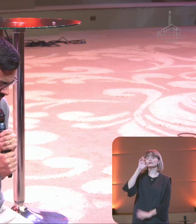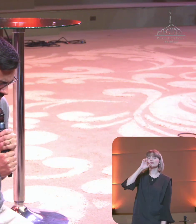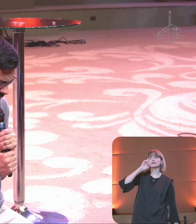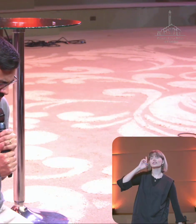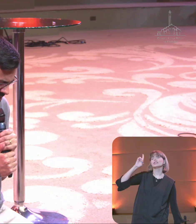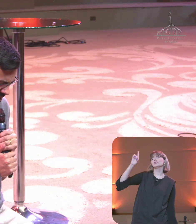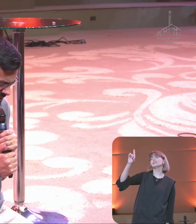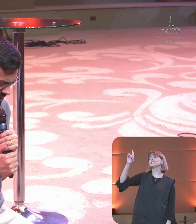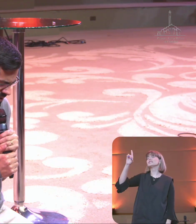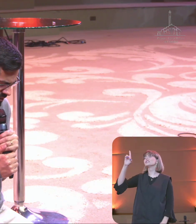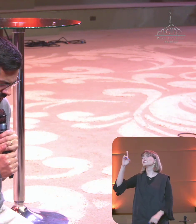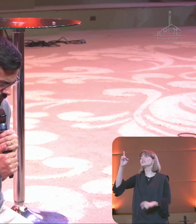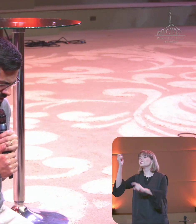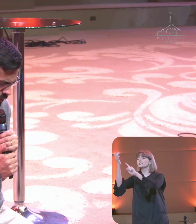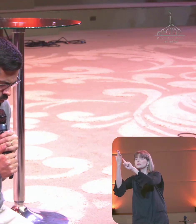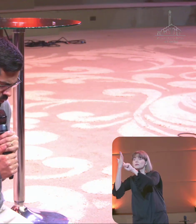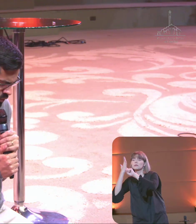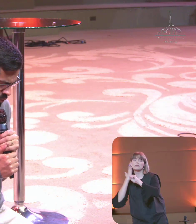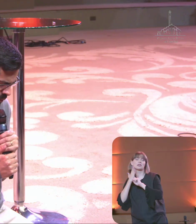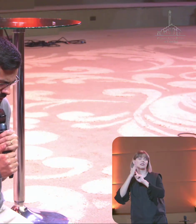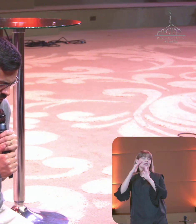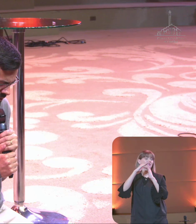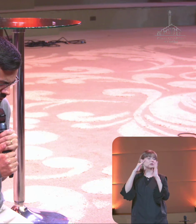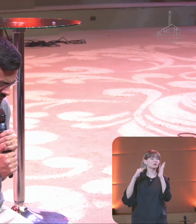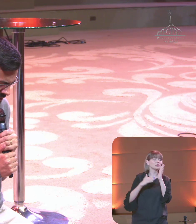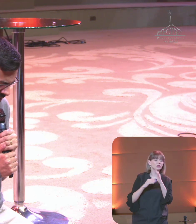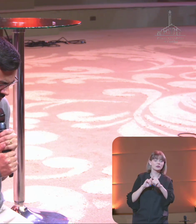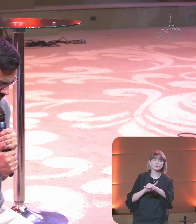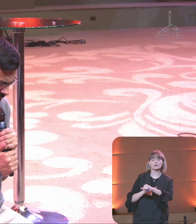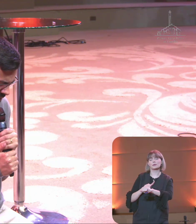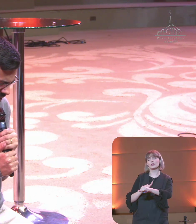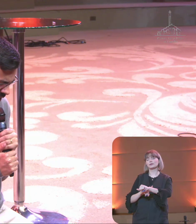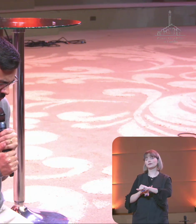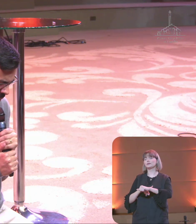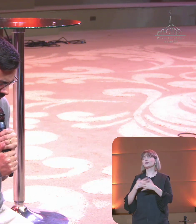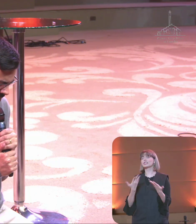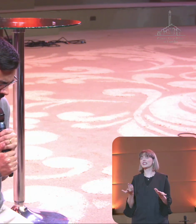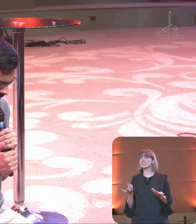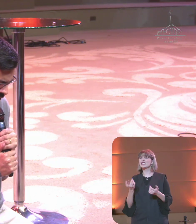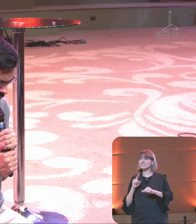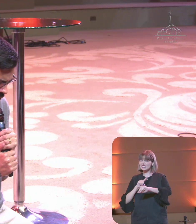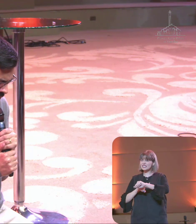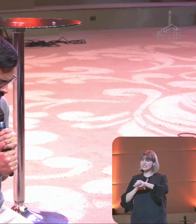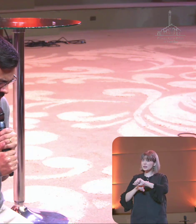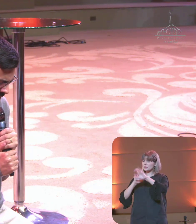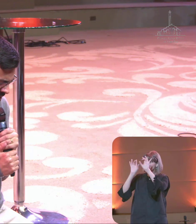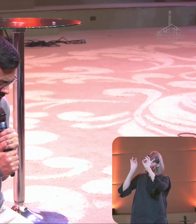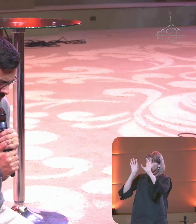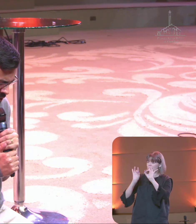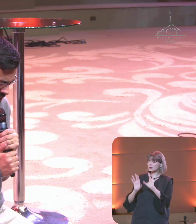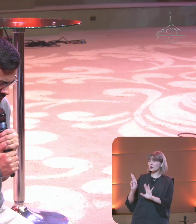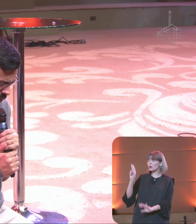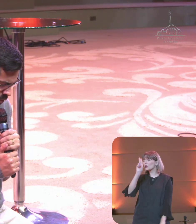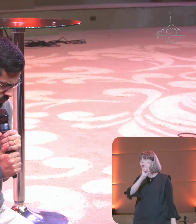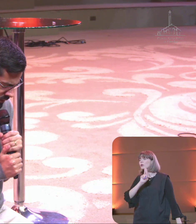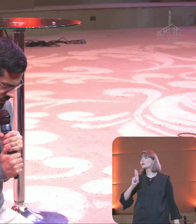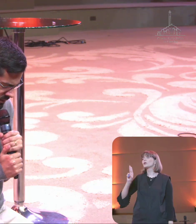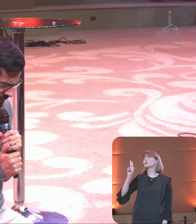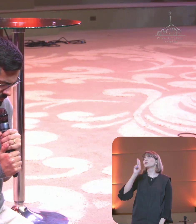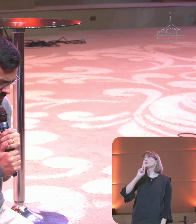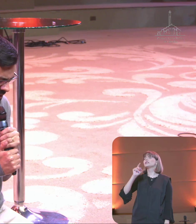sim, se apresenta, se revela a nós em todos os momentos, ó Deus. Então nesse tempo, ó Pai, que o Senhor use esse tempo de